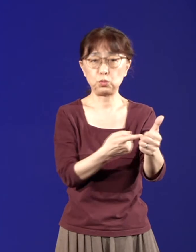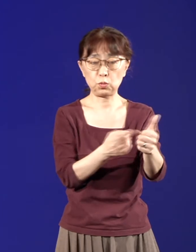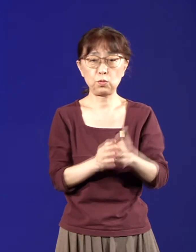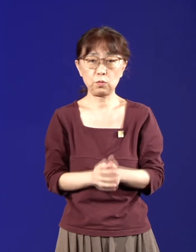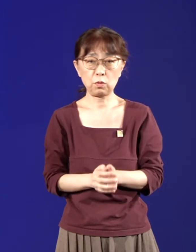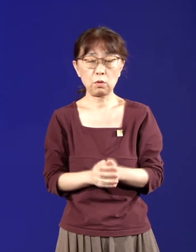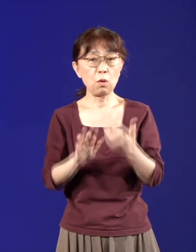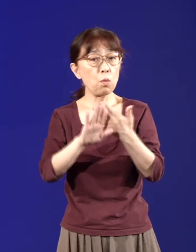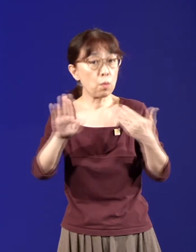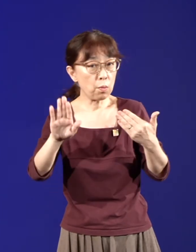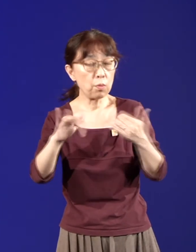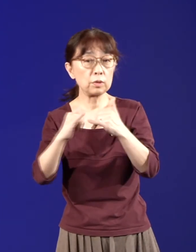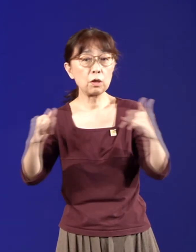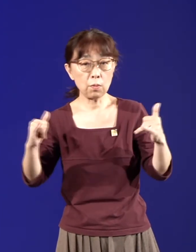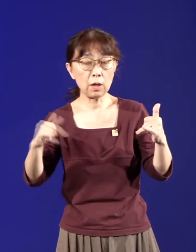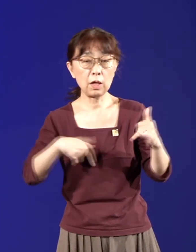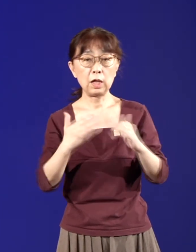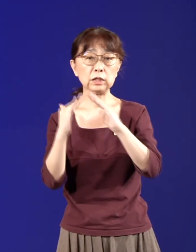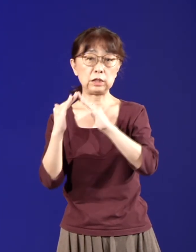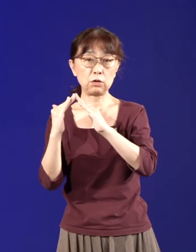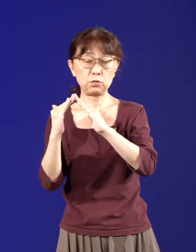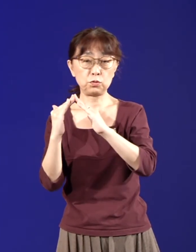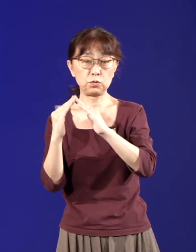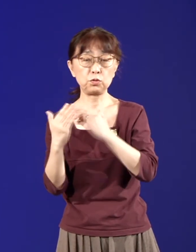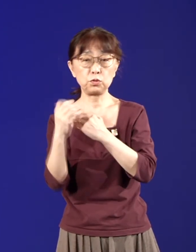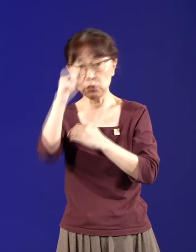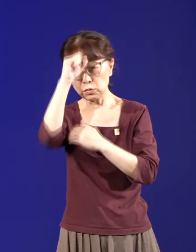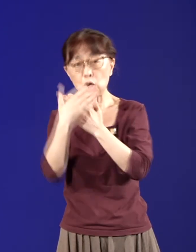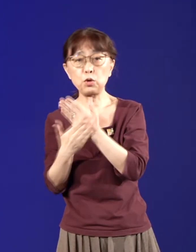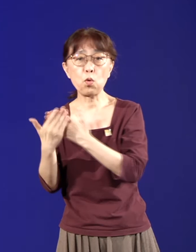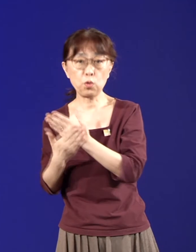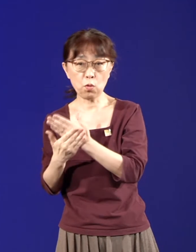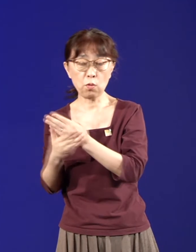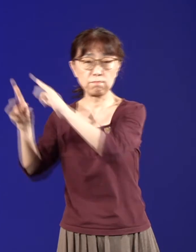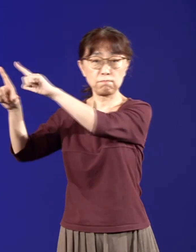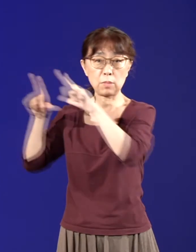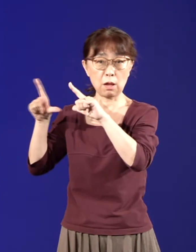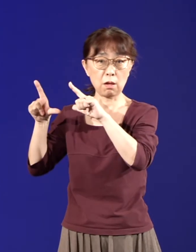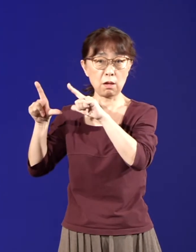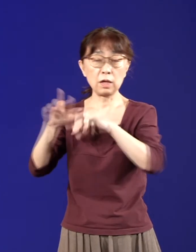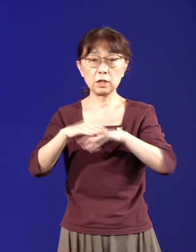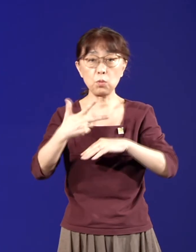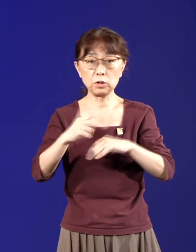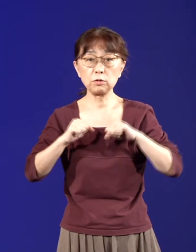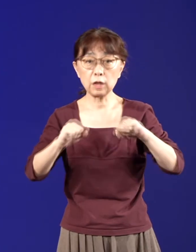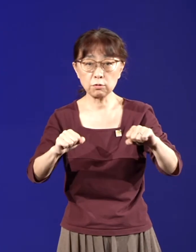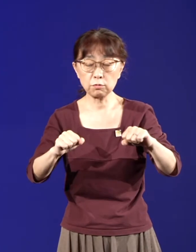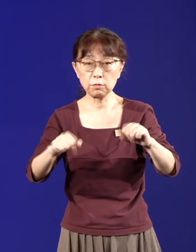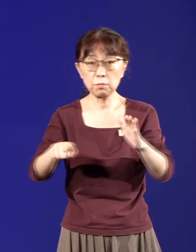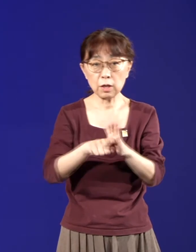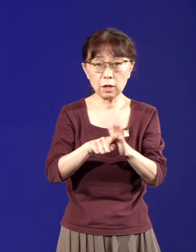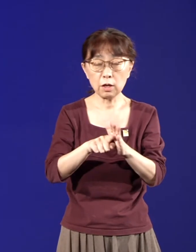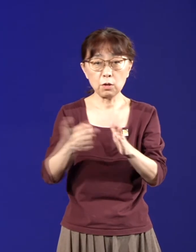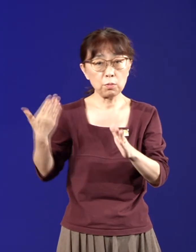方については、自宅療養というような通知になっておりまして、札幌市がこれまで取ってきた対応と変わる